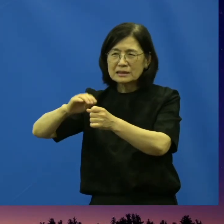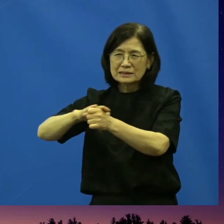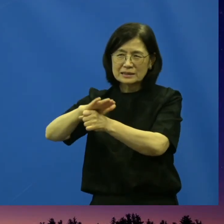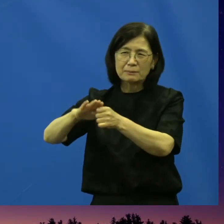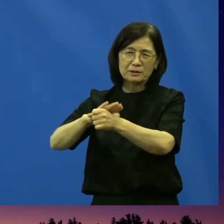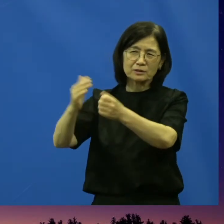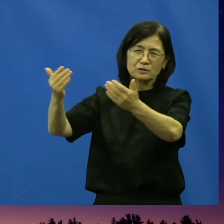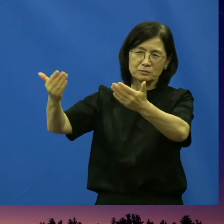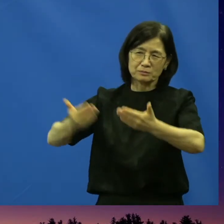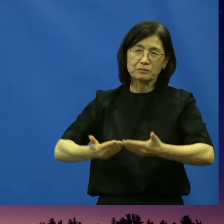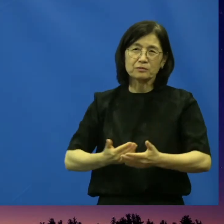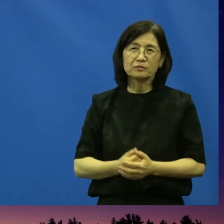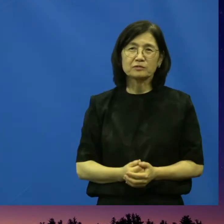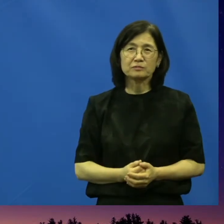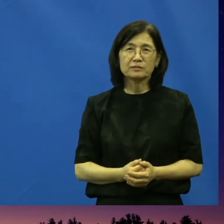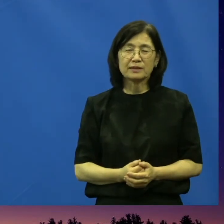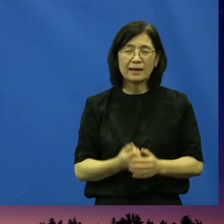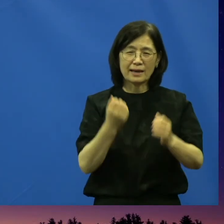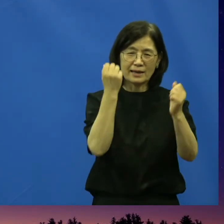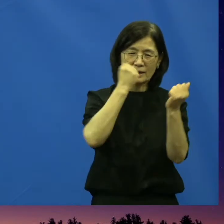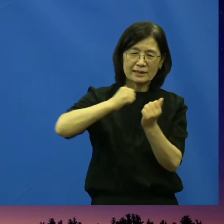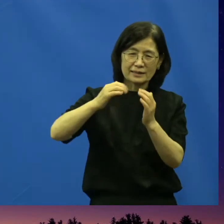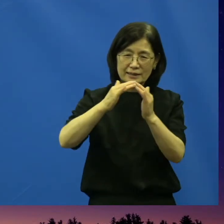탕자의 비를 보세요. 기다리는 아버지.